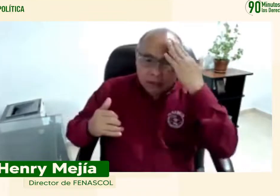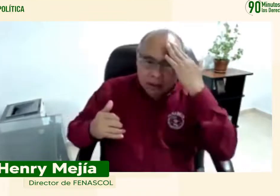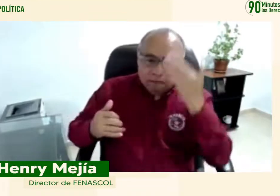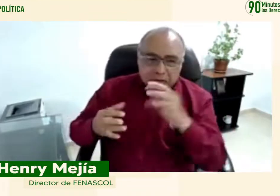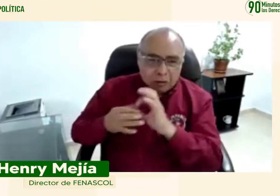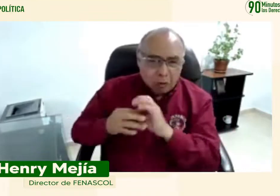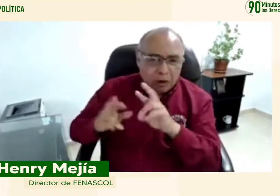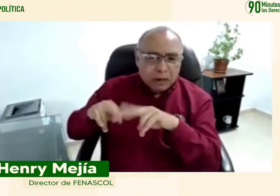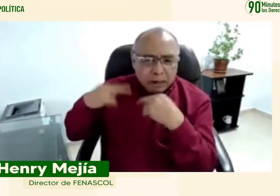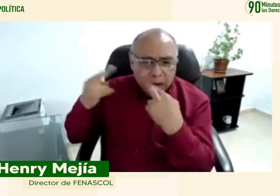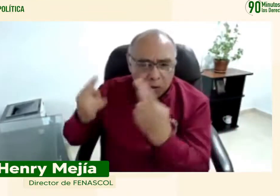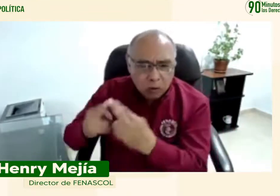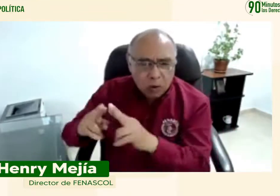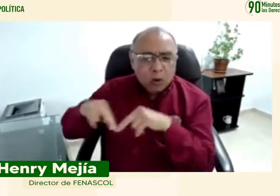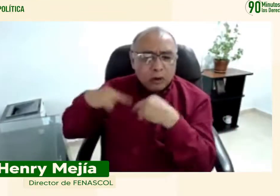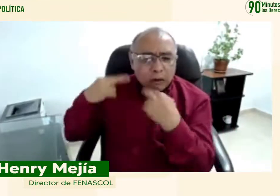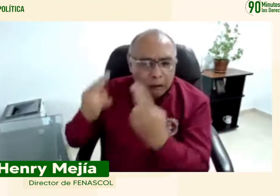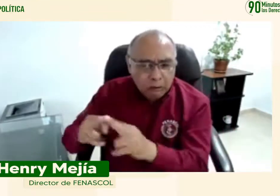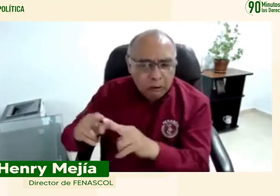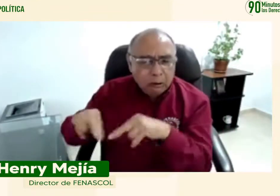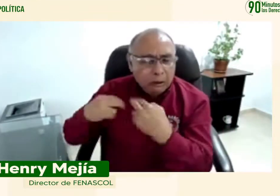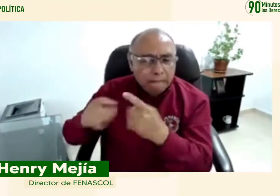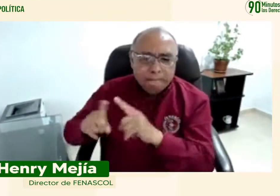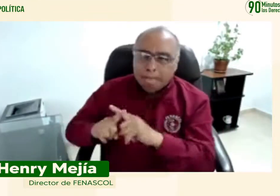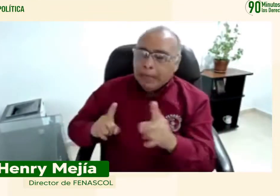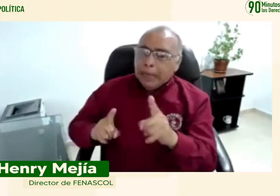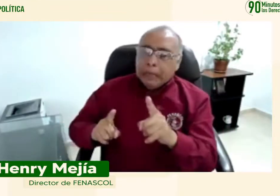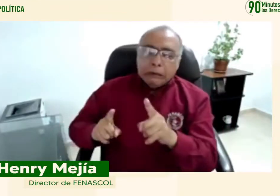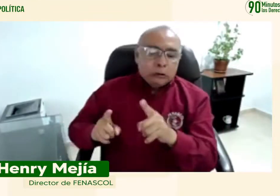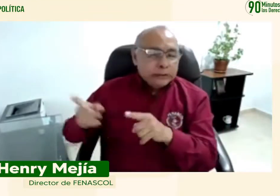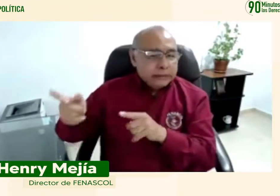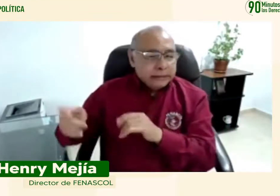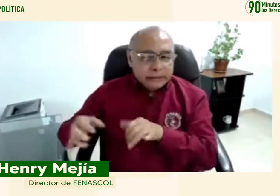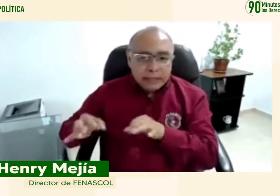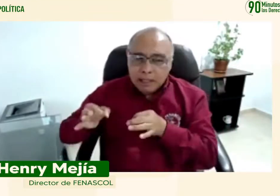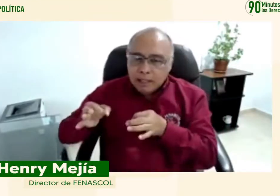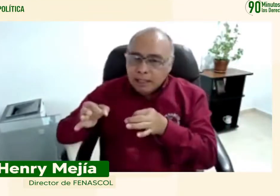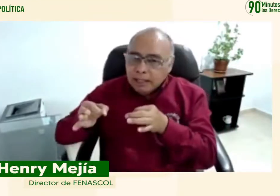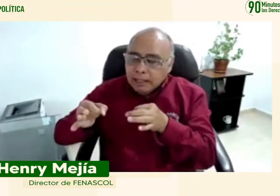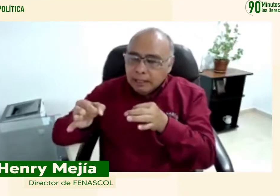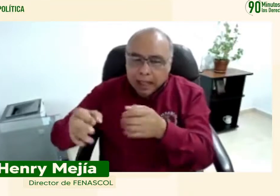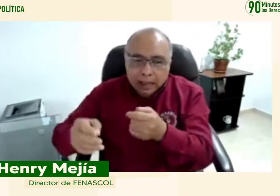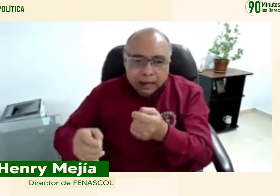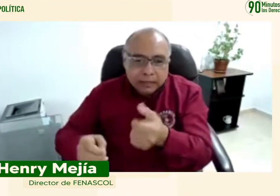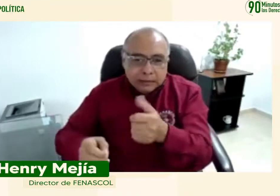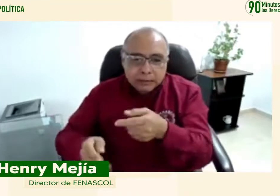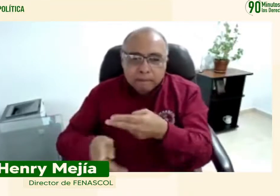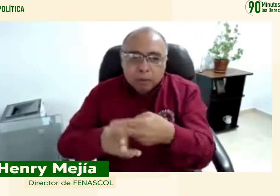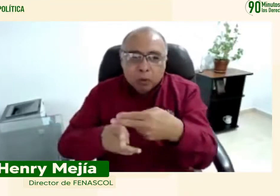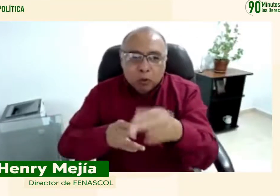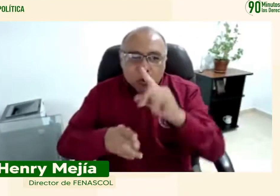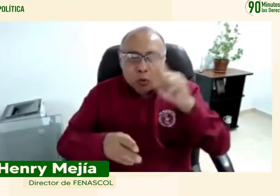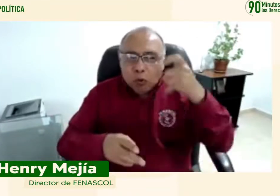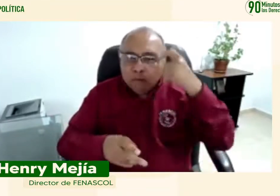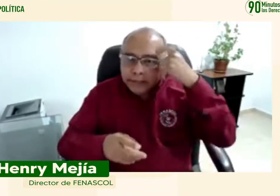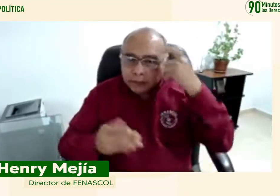jan como ustedes saben hemos intentado hemos tenido diferentes reuniones mesas de trabajo pero han postergado la respuesta